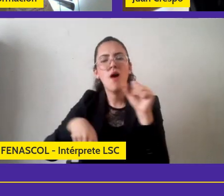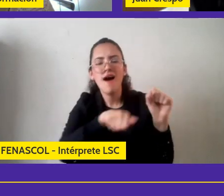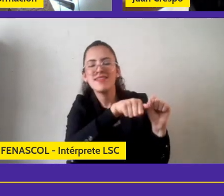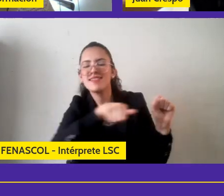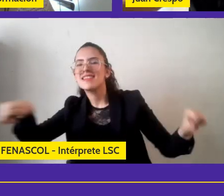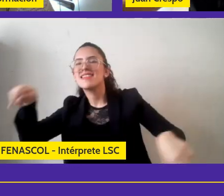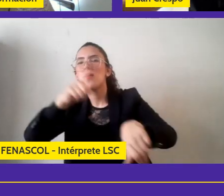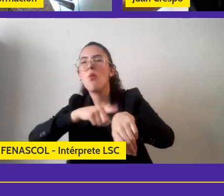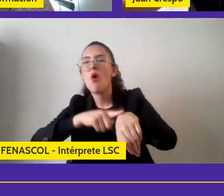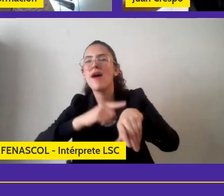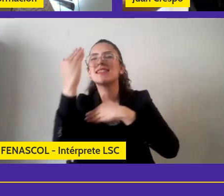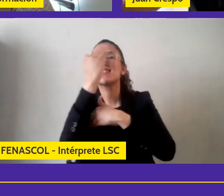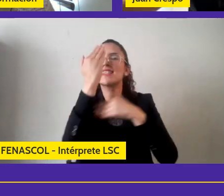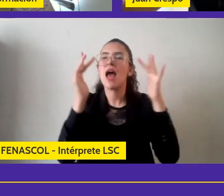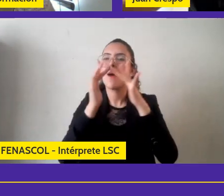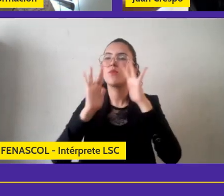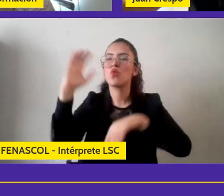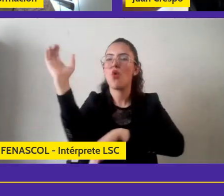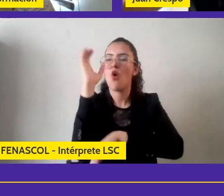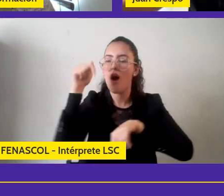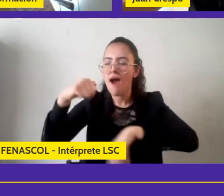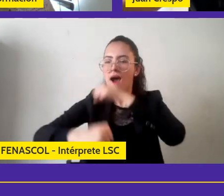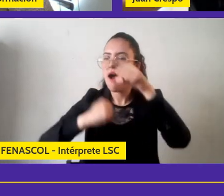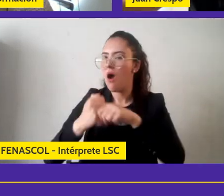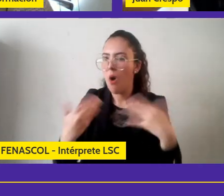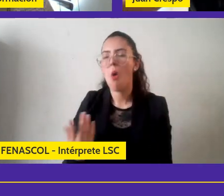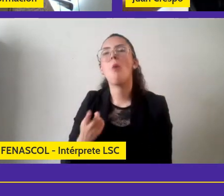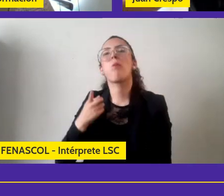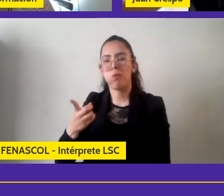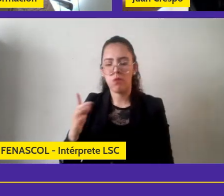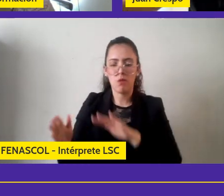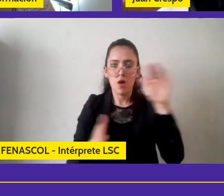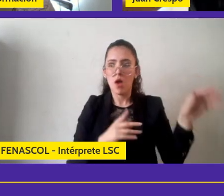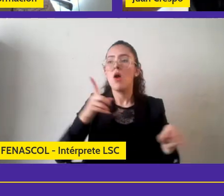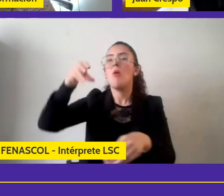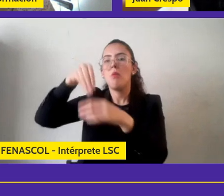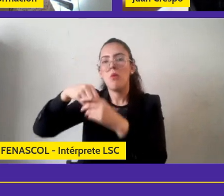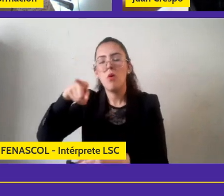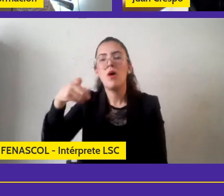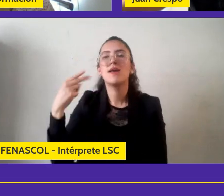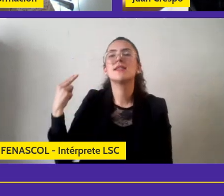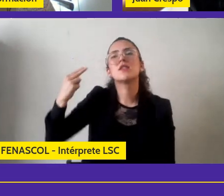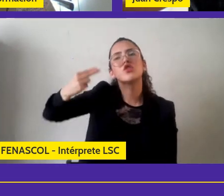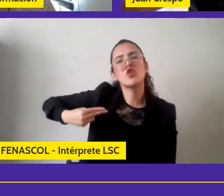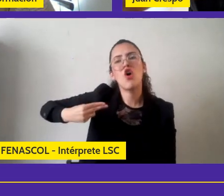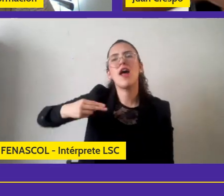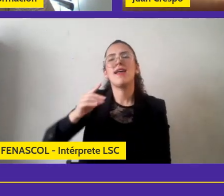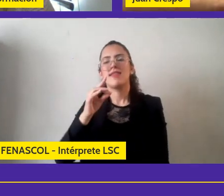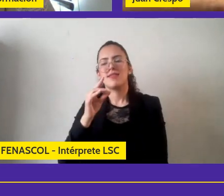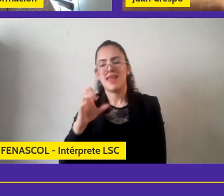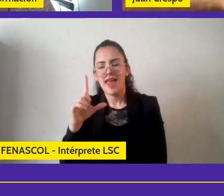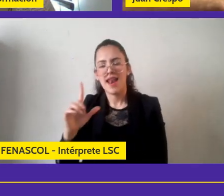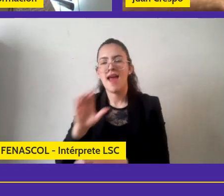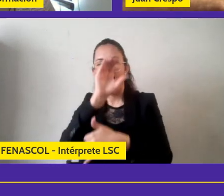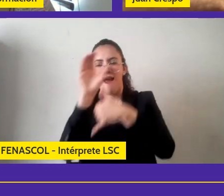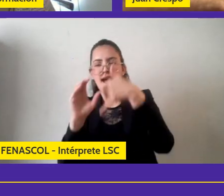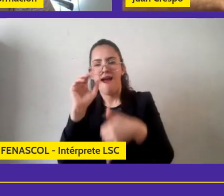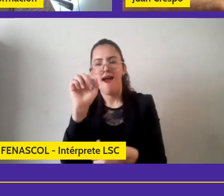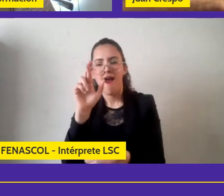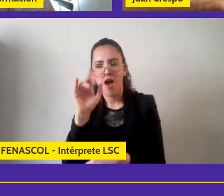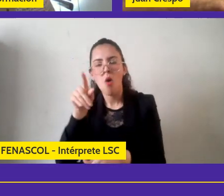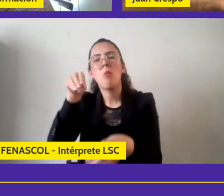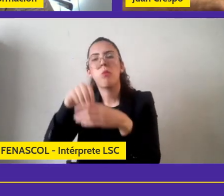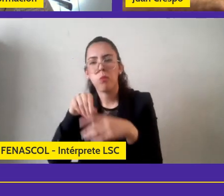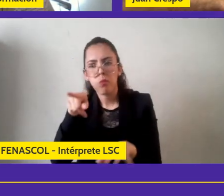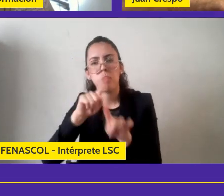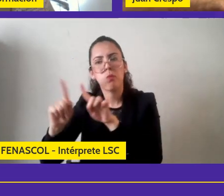año. Hay una pequeña muestra llamada Historias del Caribe en Retina Latina en este momento y pueden ver películas